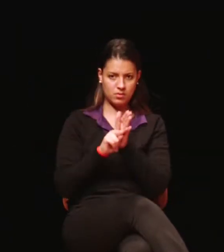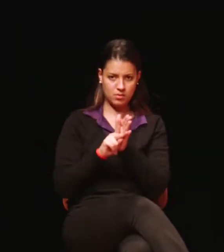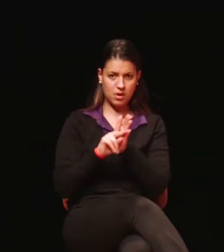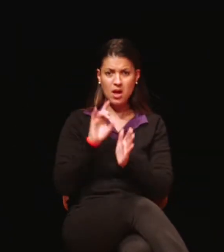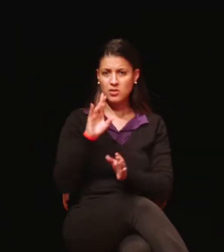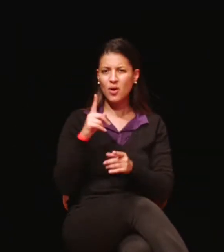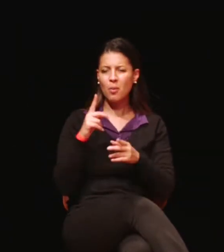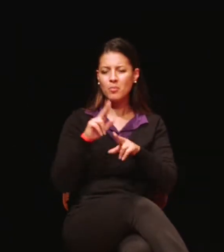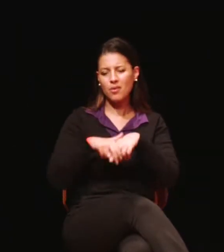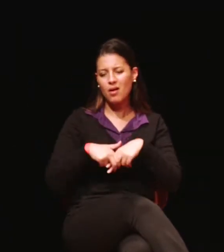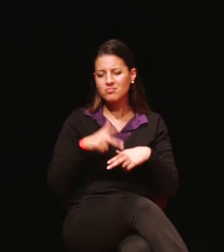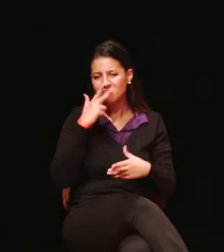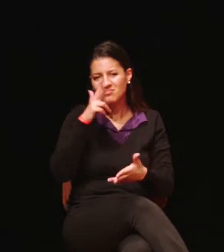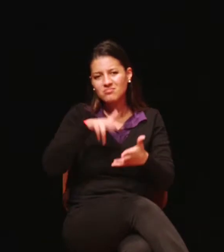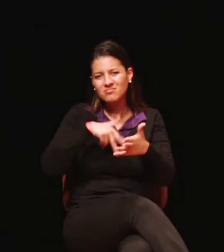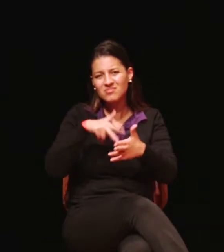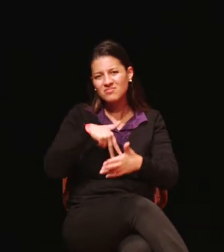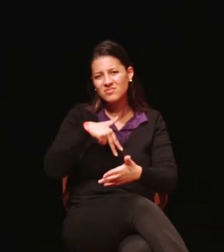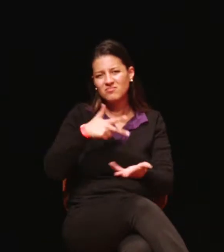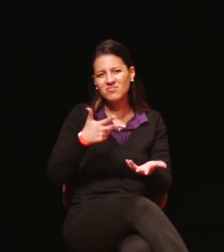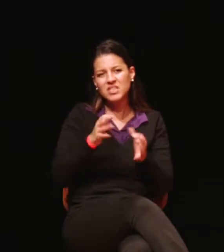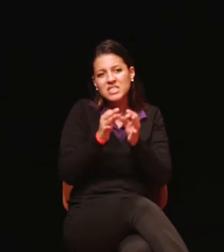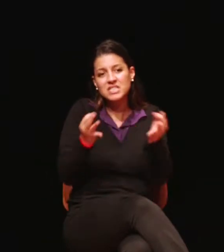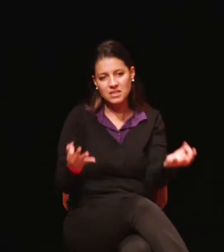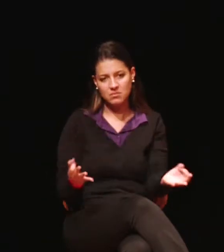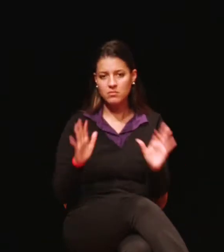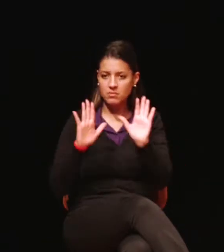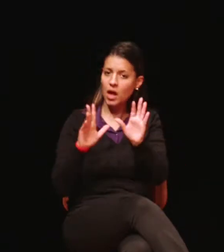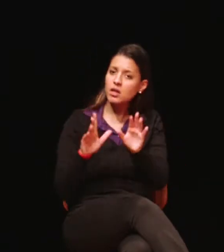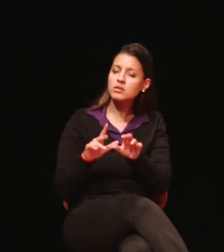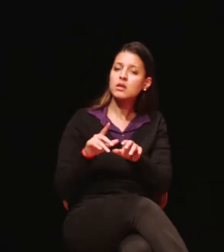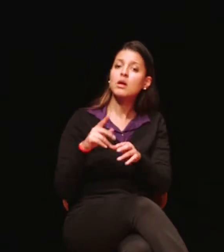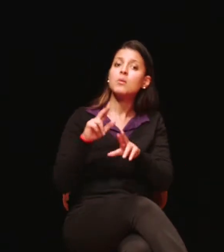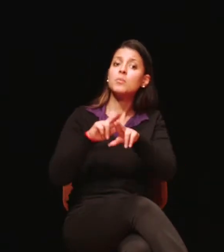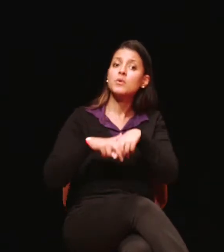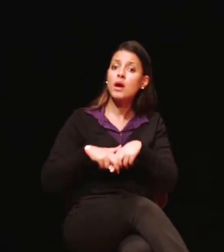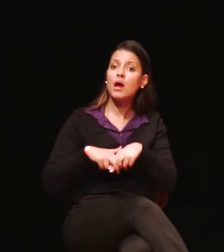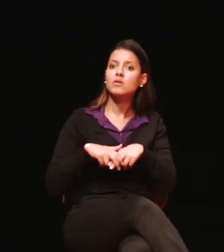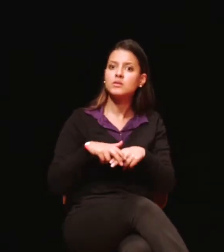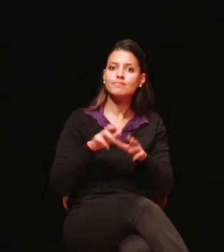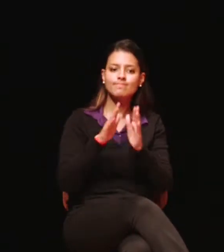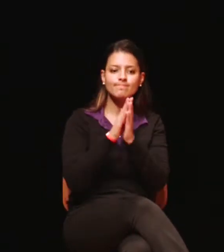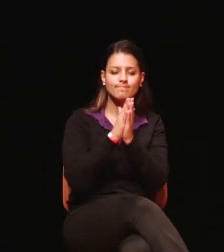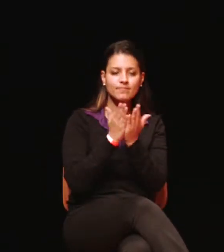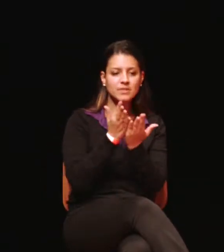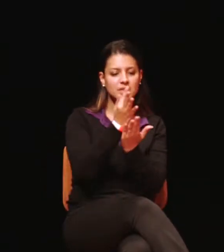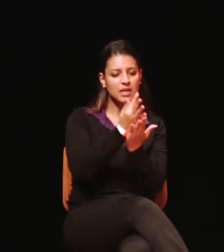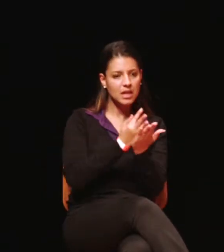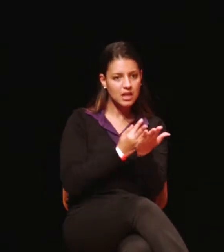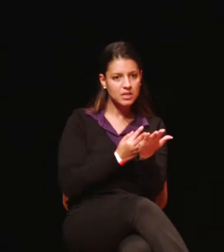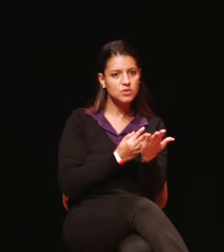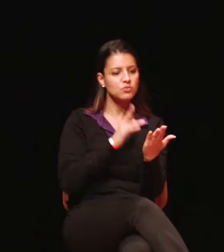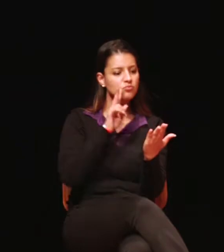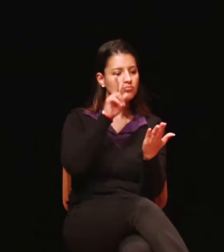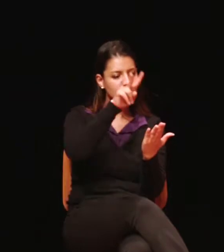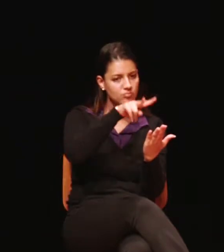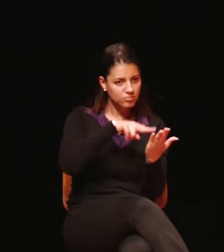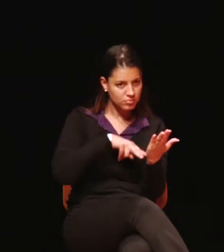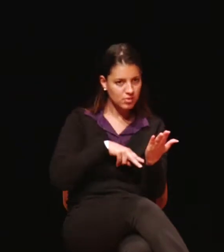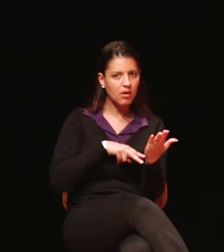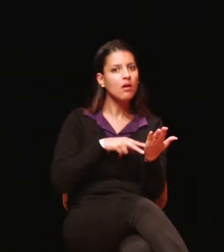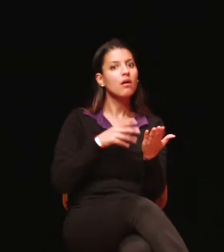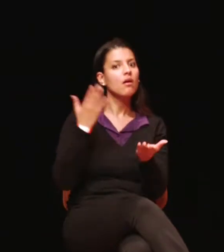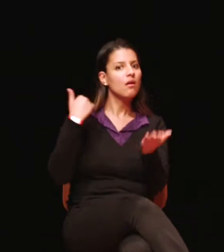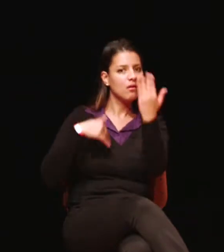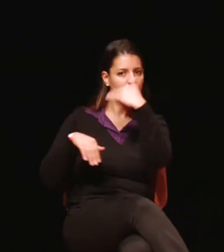leitura direta, mas sim e principalmente pelo acesso indireto ao texto, via os sermões lidos em